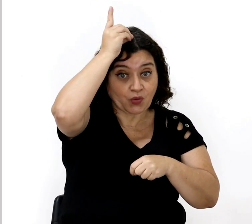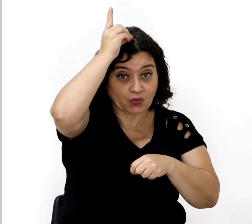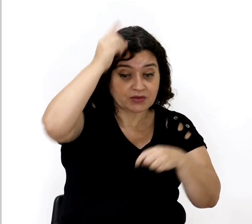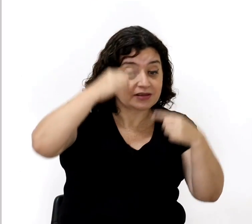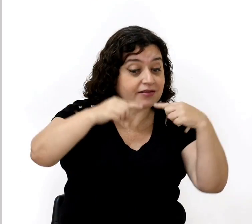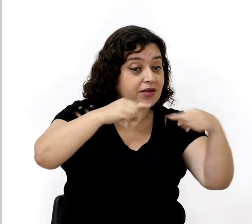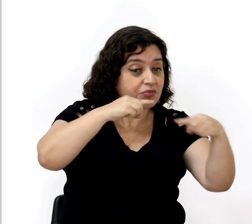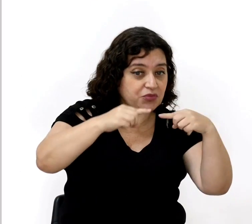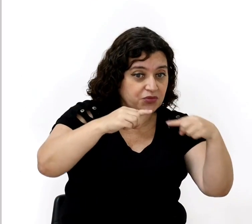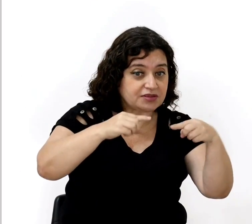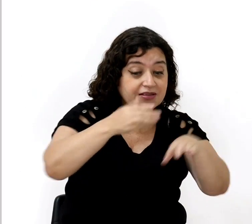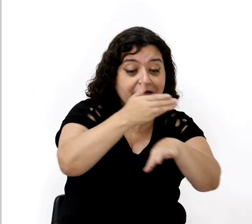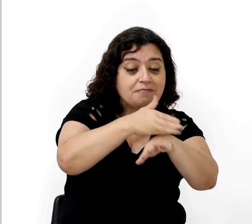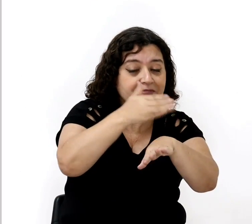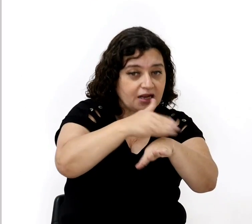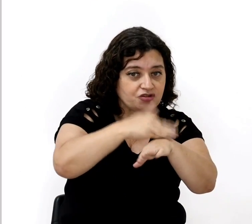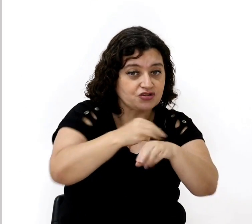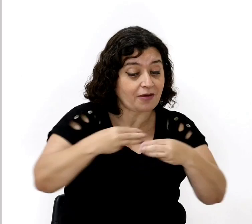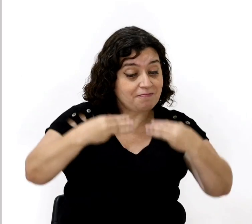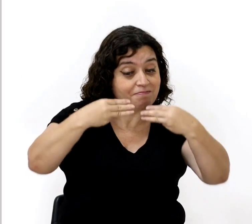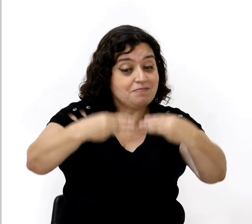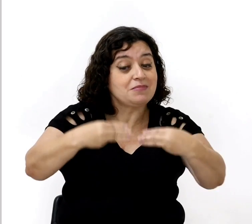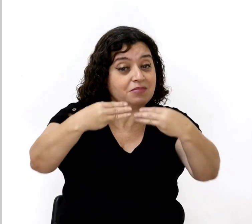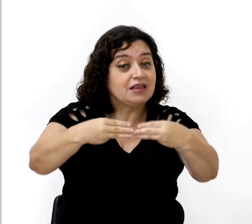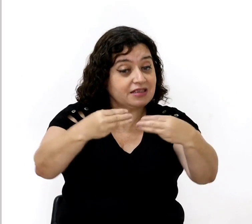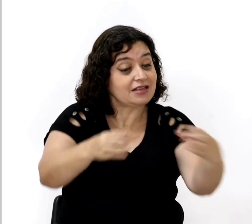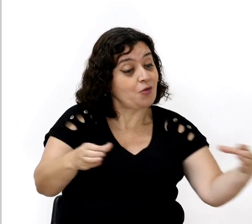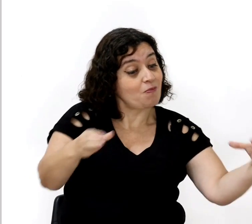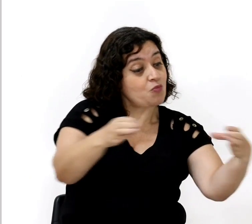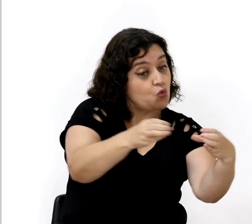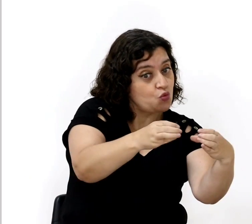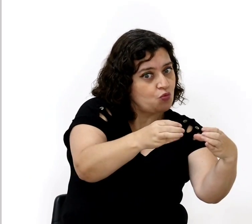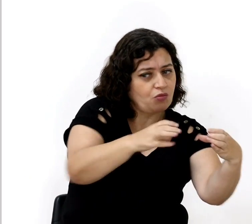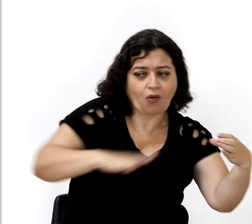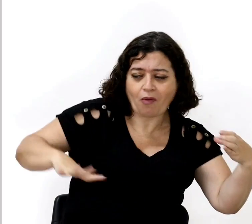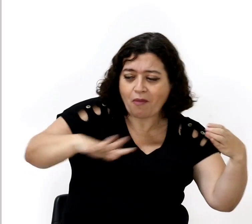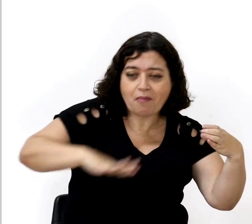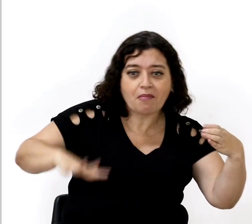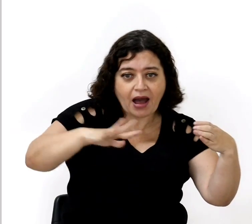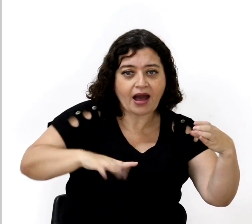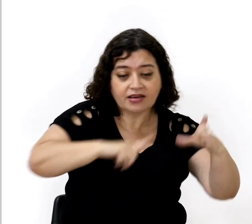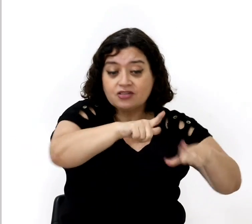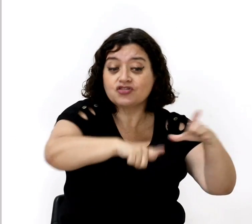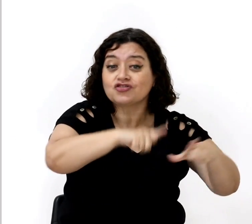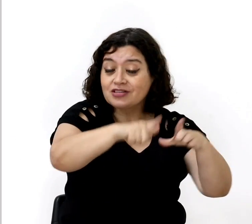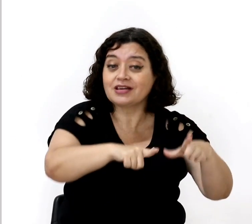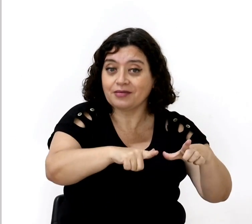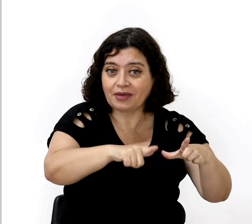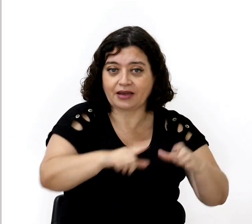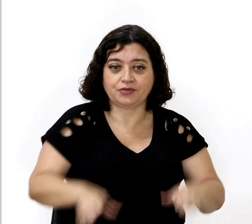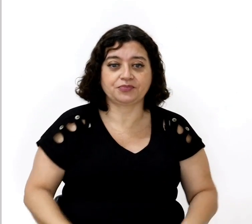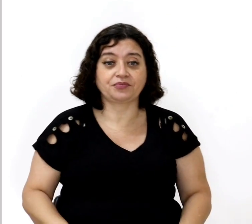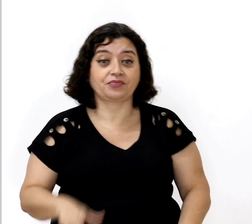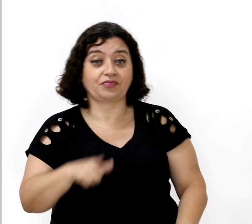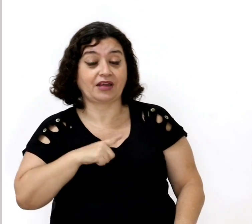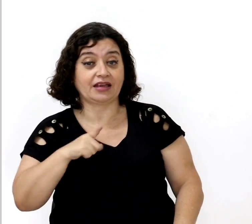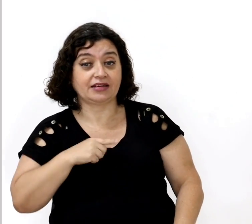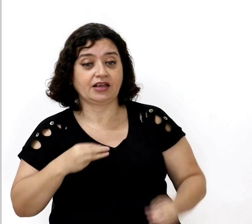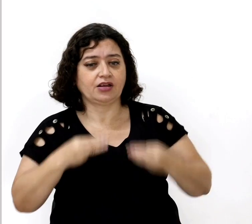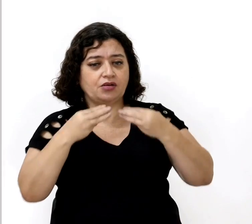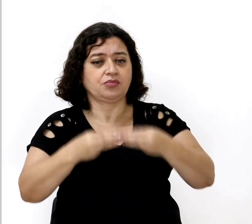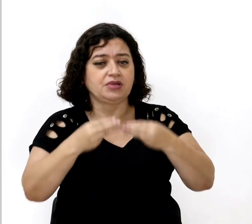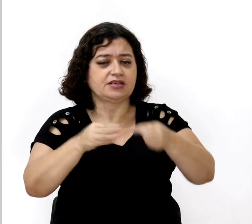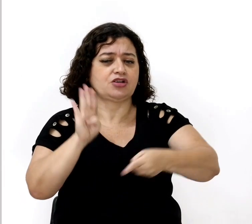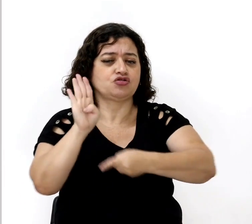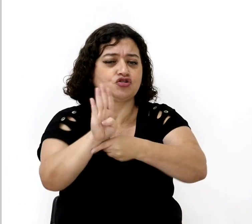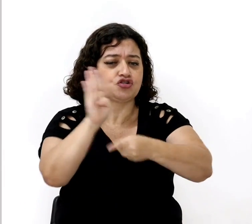área musical e coloca na prática. Isso é um ministério, isso é uma área de atuação. Aí você tem um ministério de